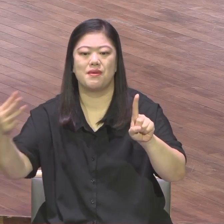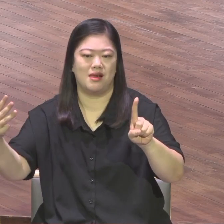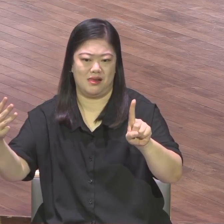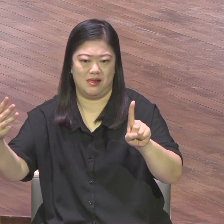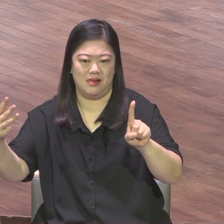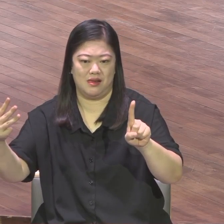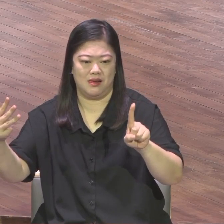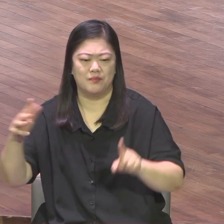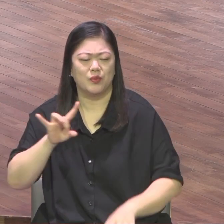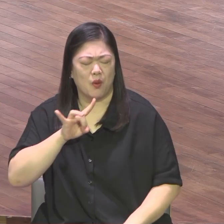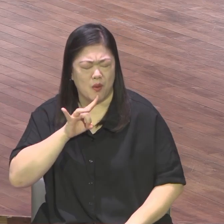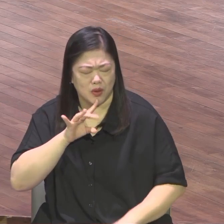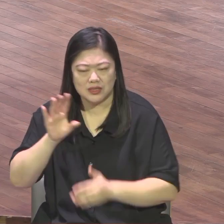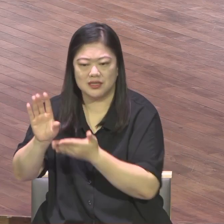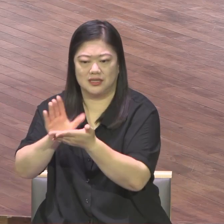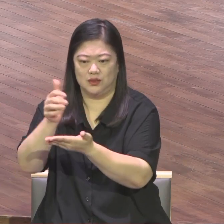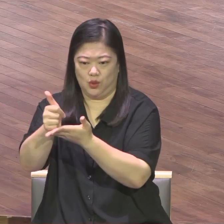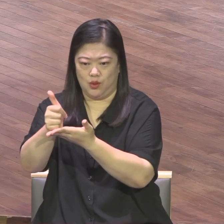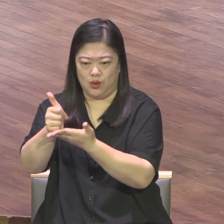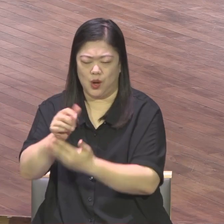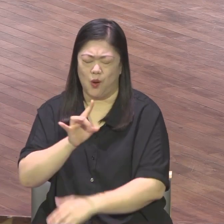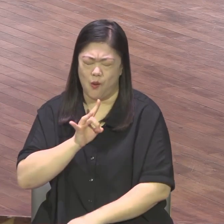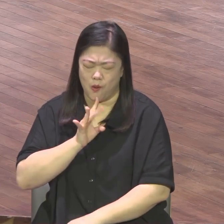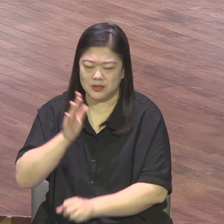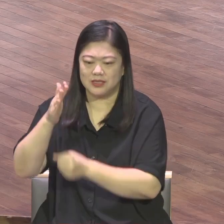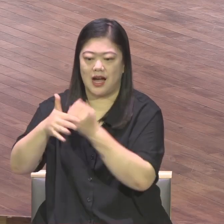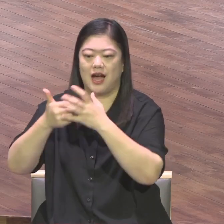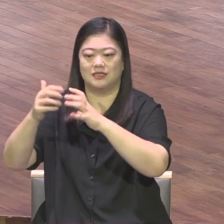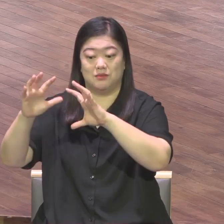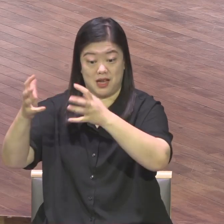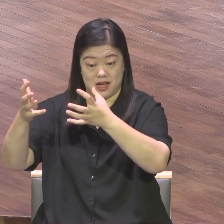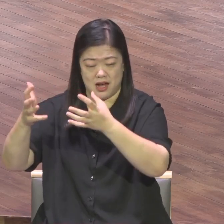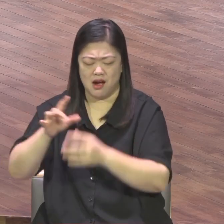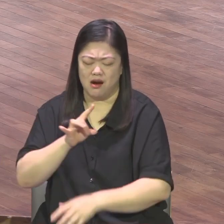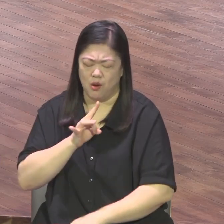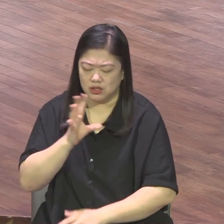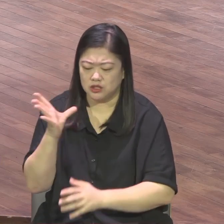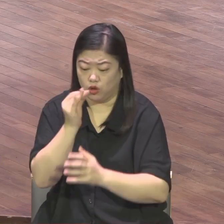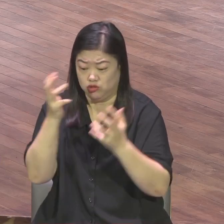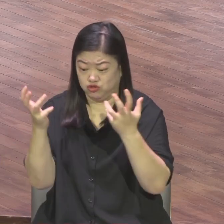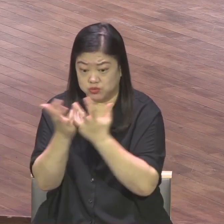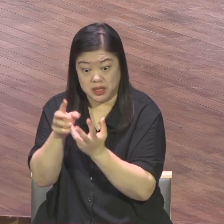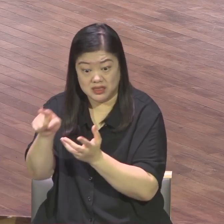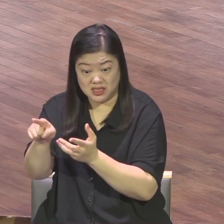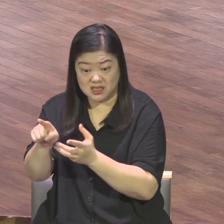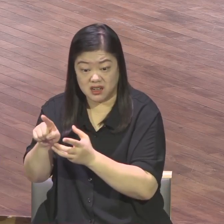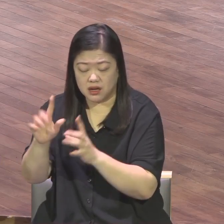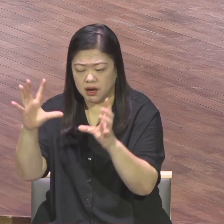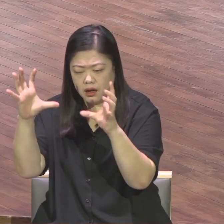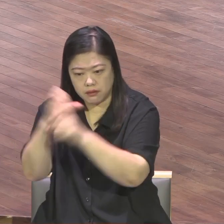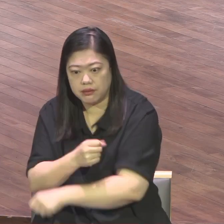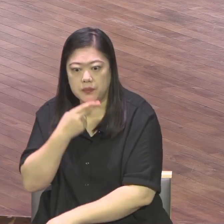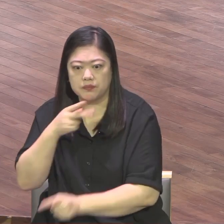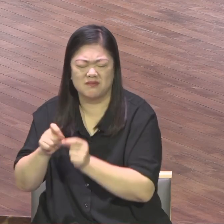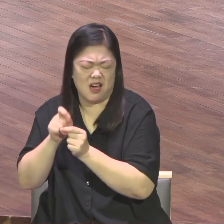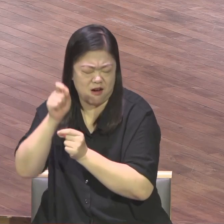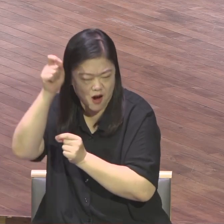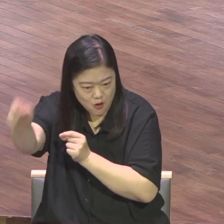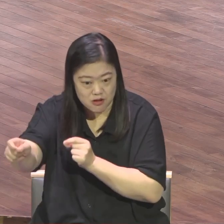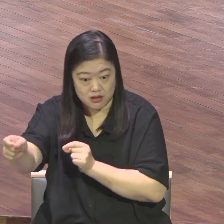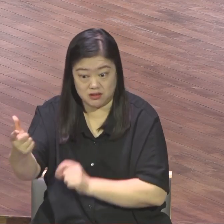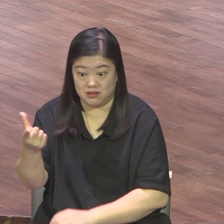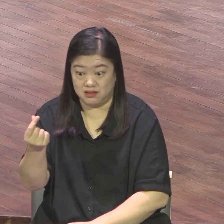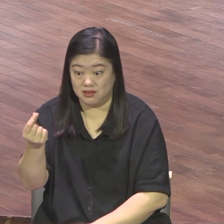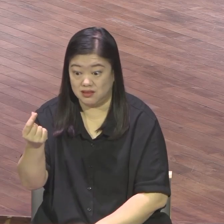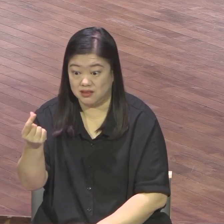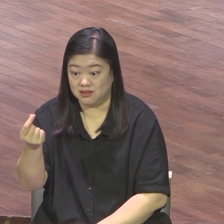그리스도, 오직 하나님 나라, 오직 성령 충만, 이 삶이에요. 영원한